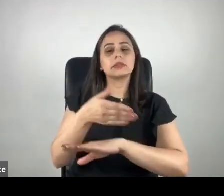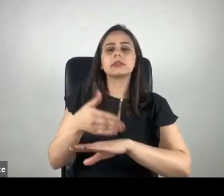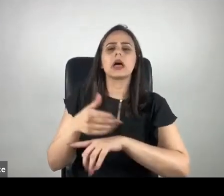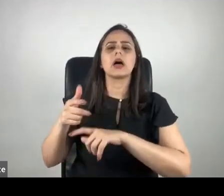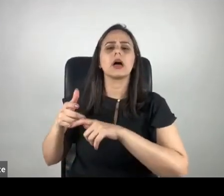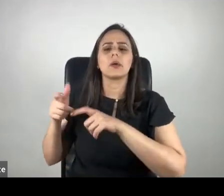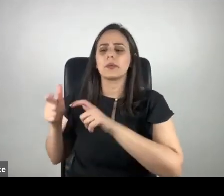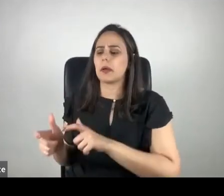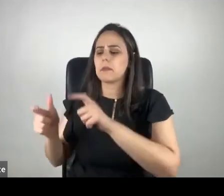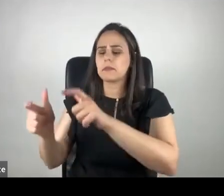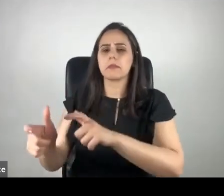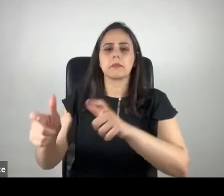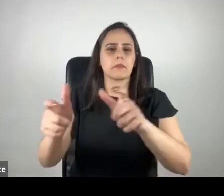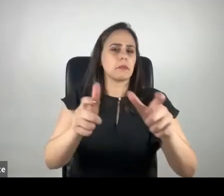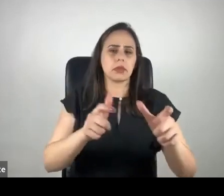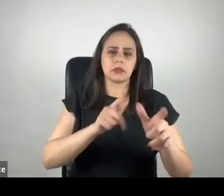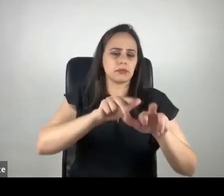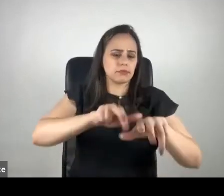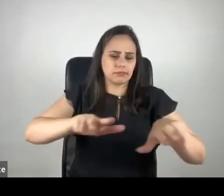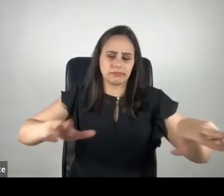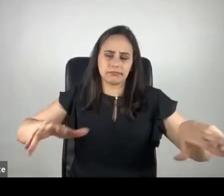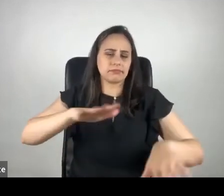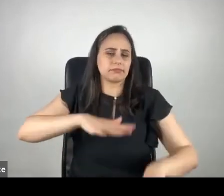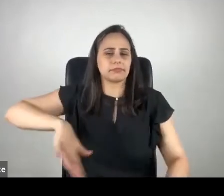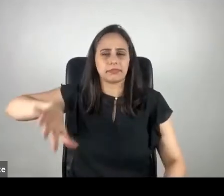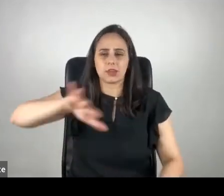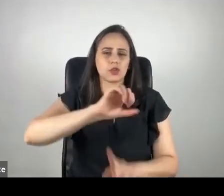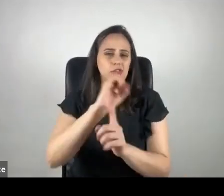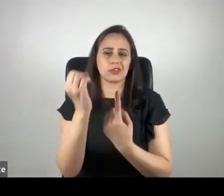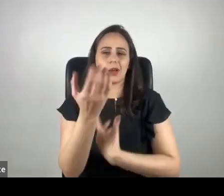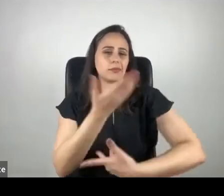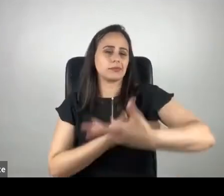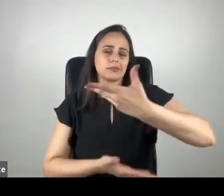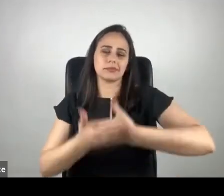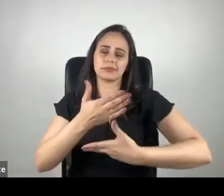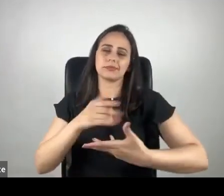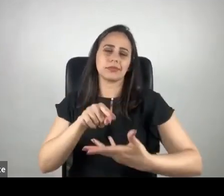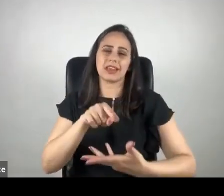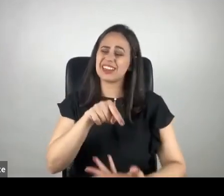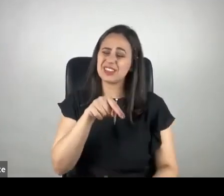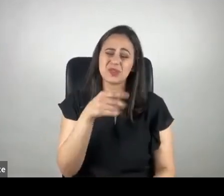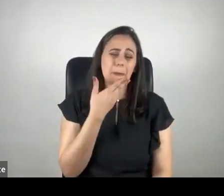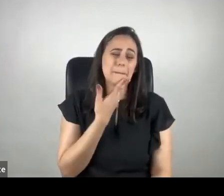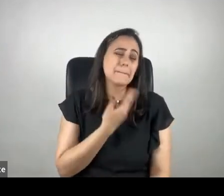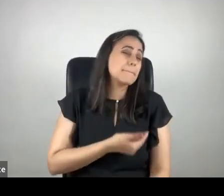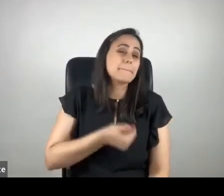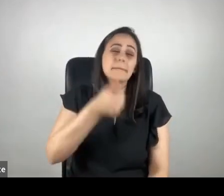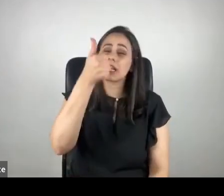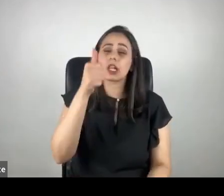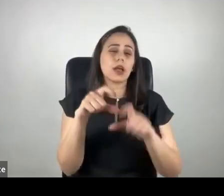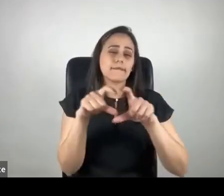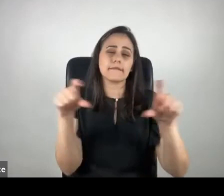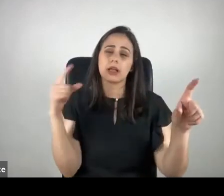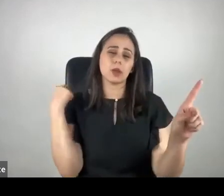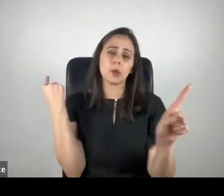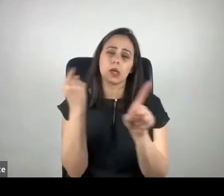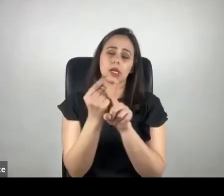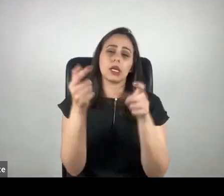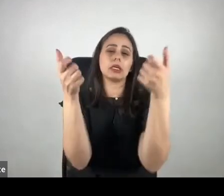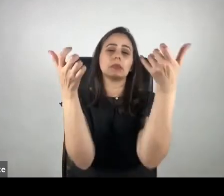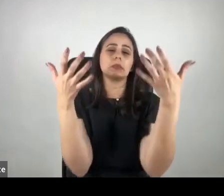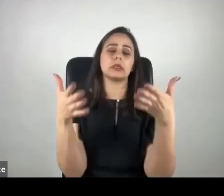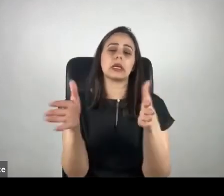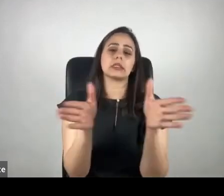vários âmbitos da vida social. Essa é a melhor frase que eu achei de acessibilidade.